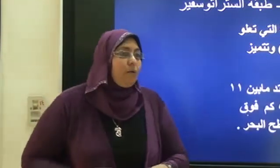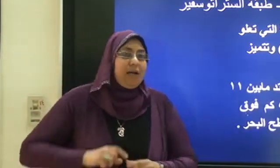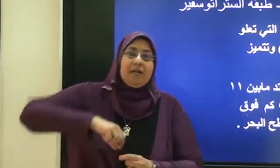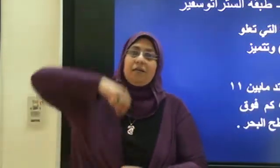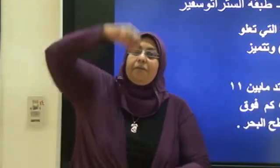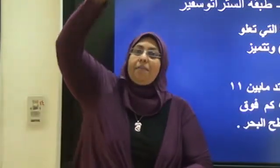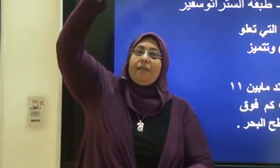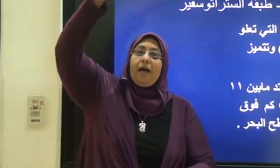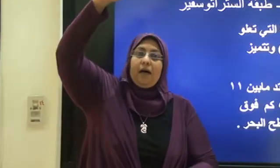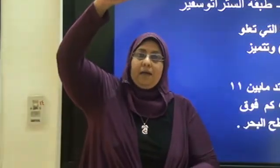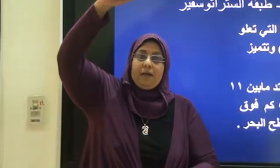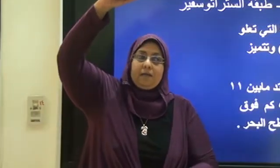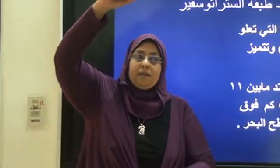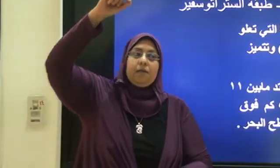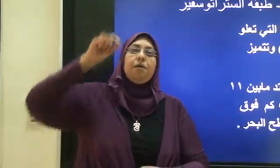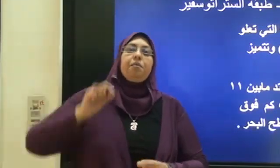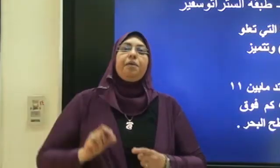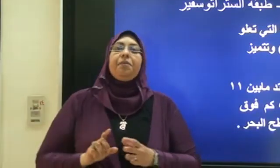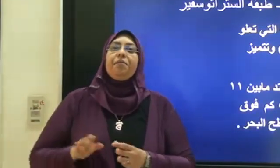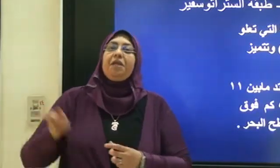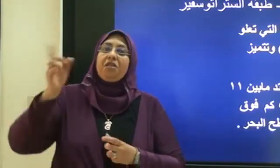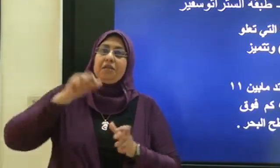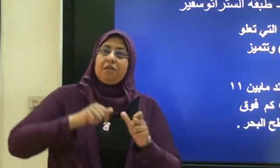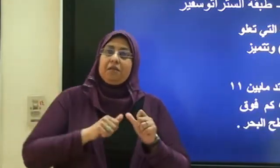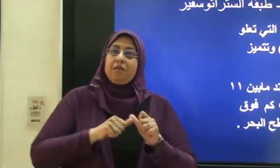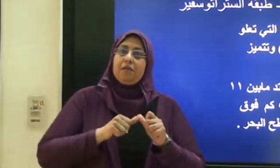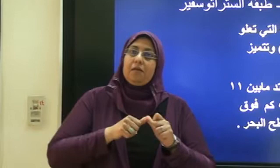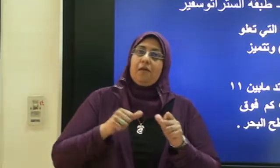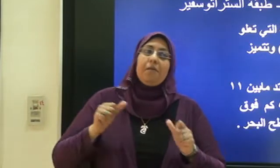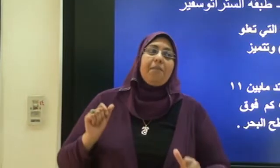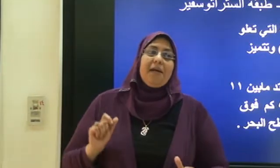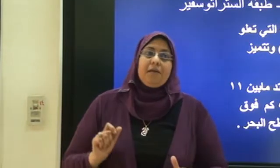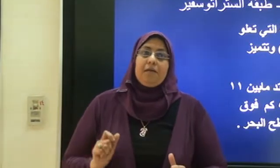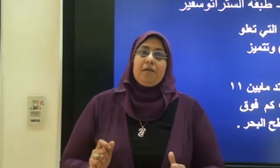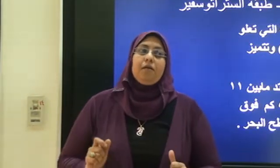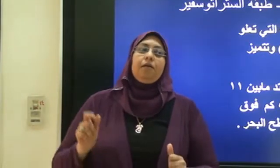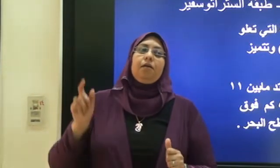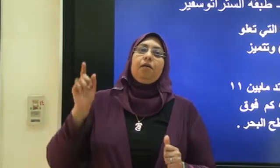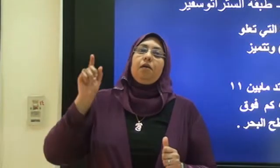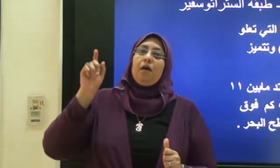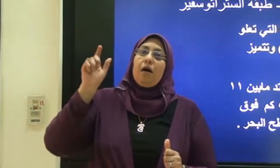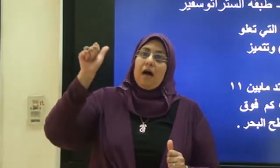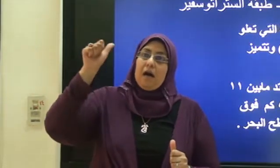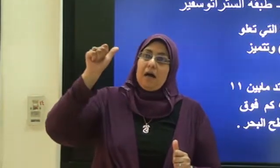أولا الارتفاع بتاعها بيبتدي من